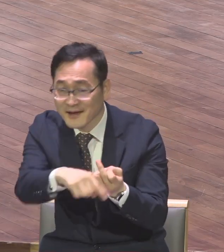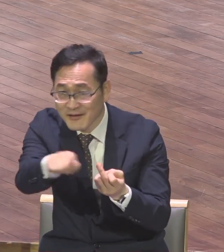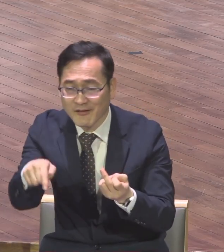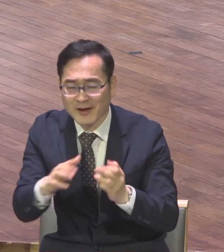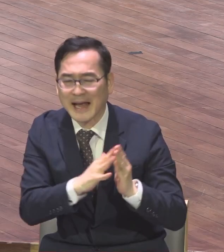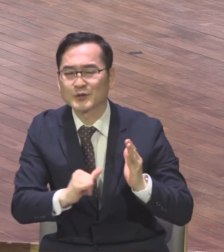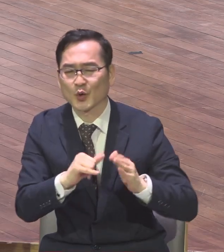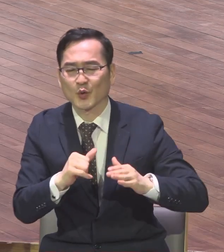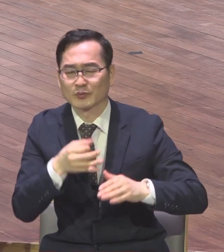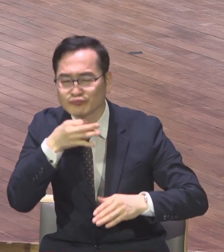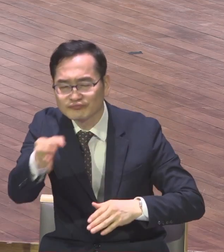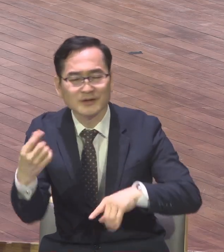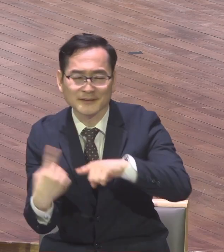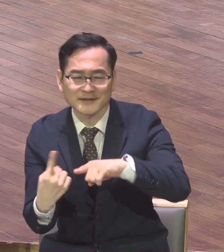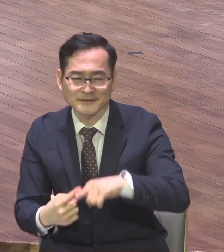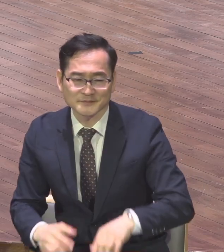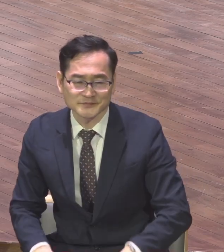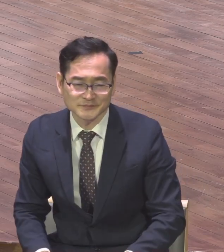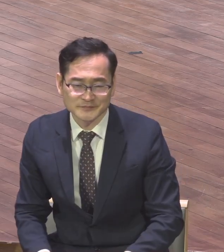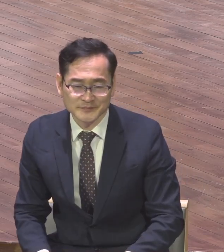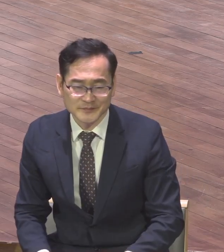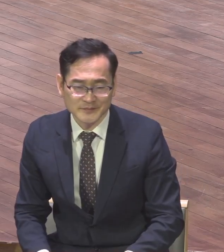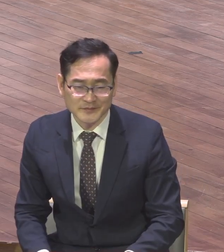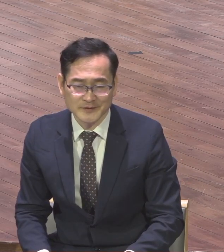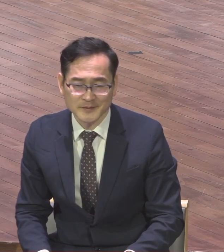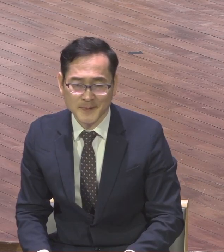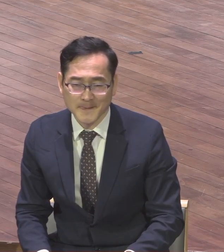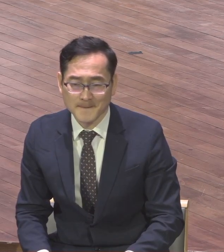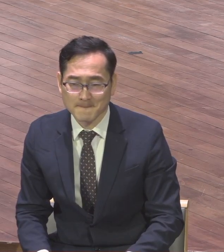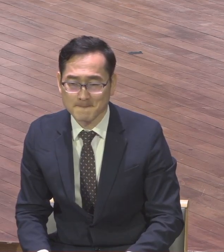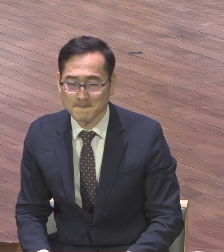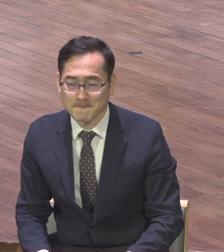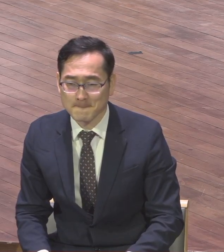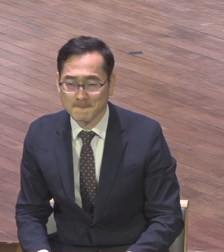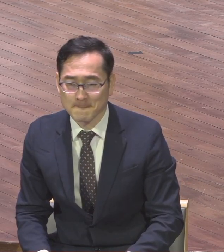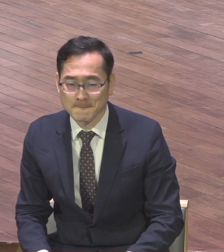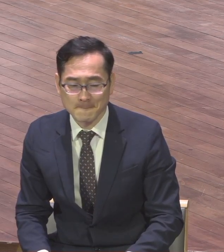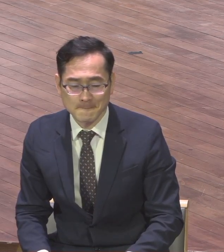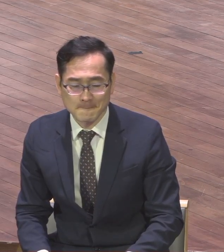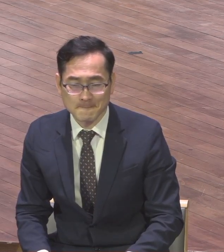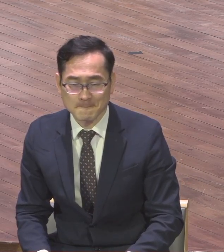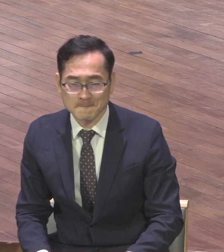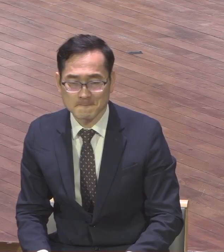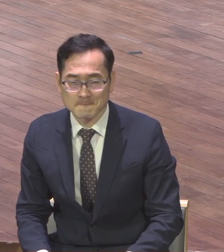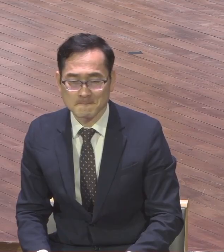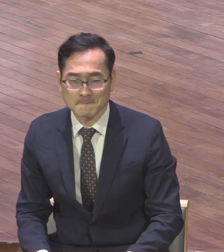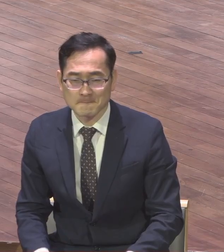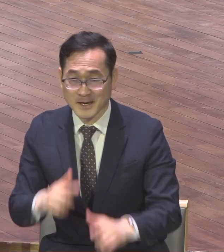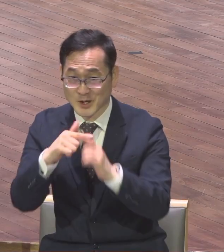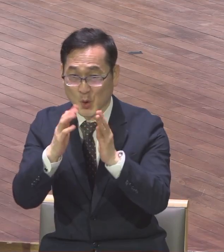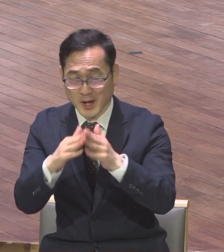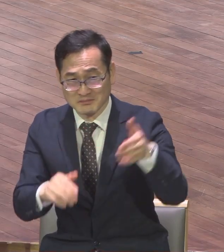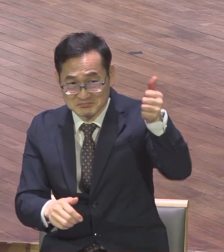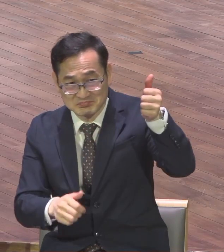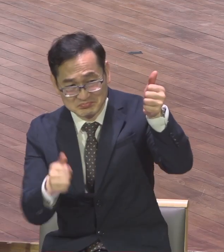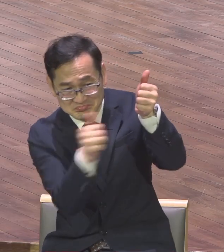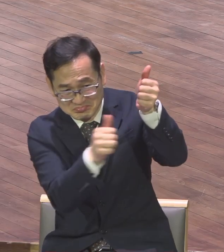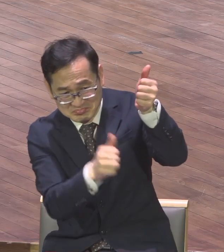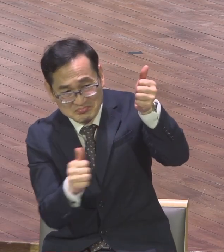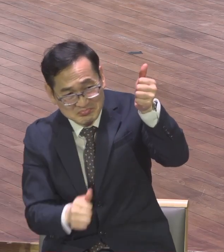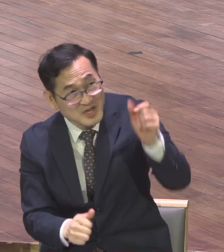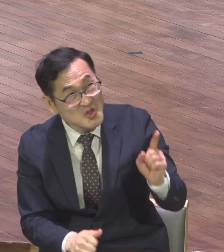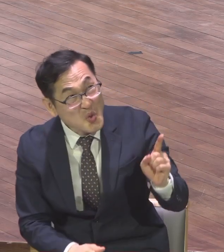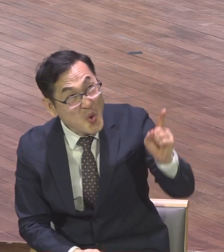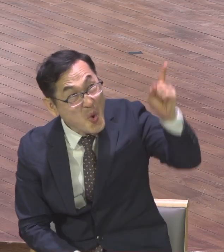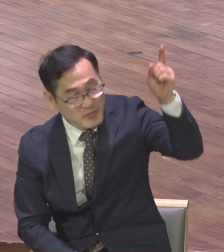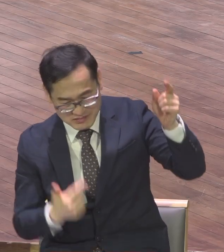있는데 어떤 계급 구조가 아니다라는 사실을 담고 있습니다. 계급이 아니에요, 교회가. 니는 높고 나는